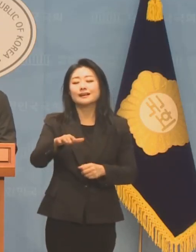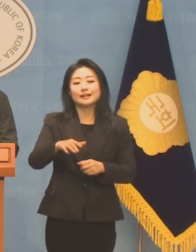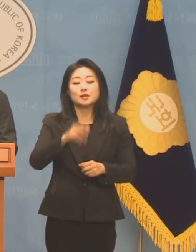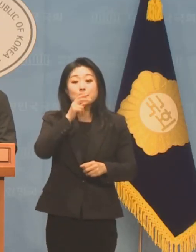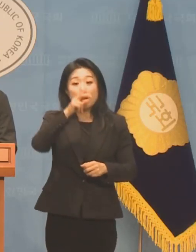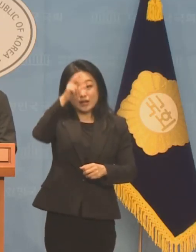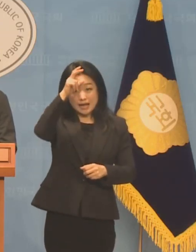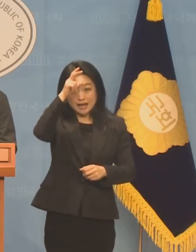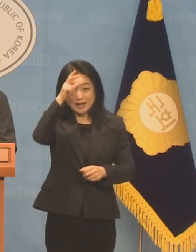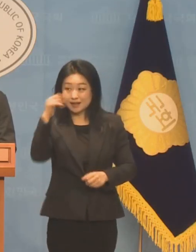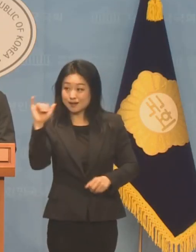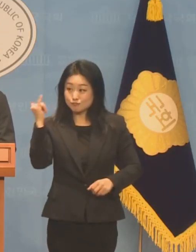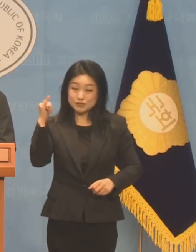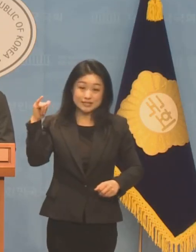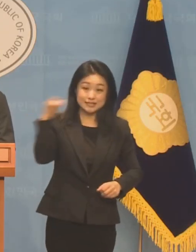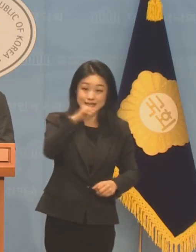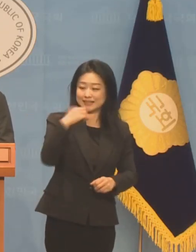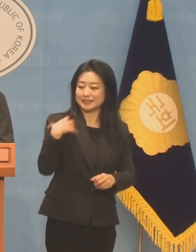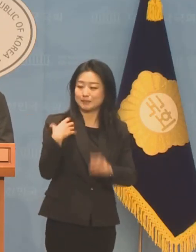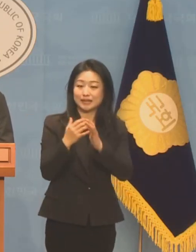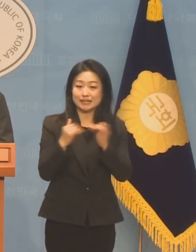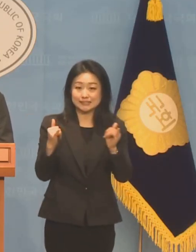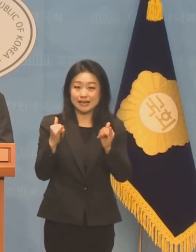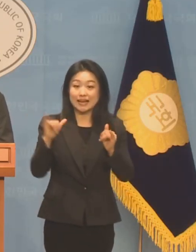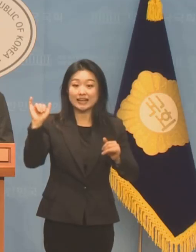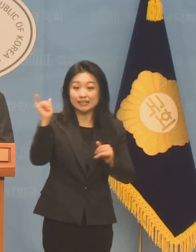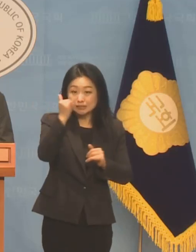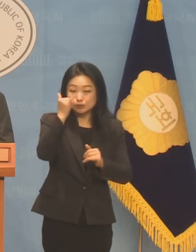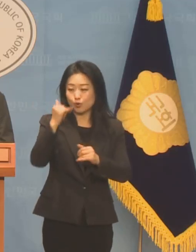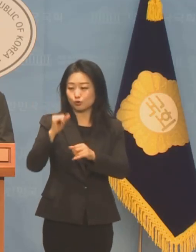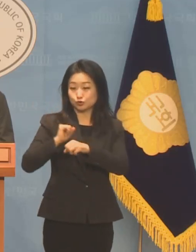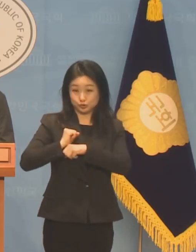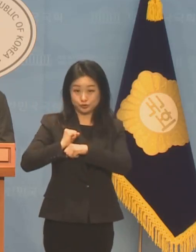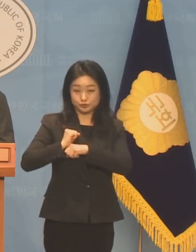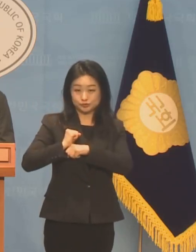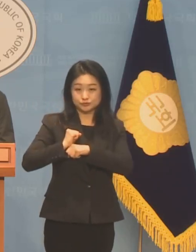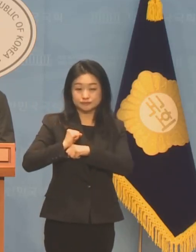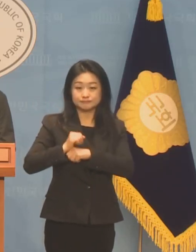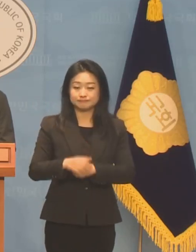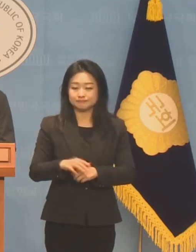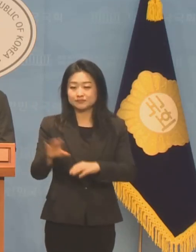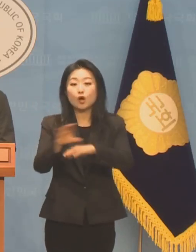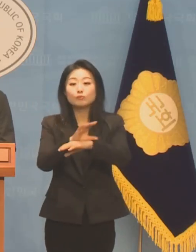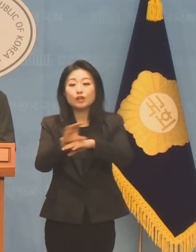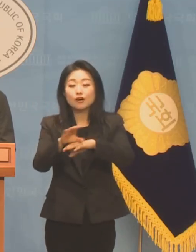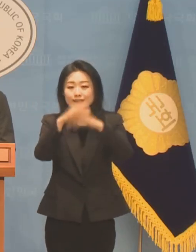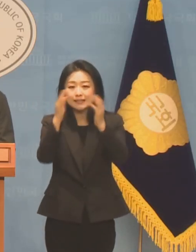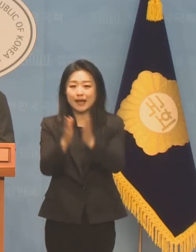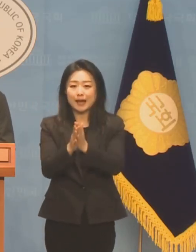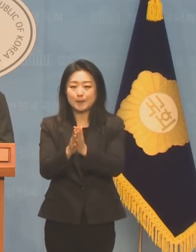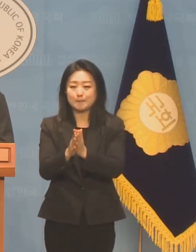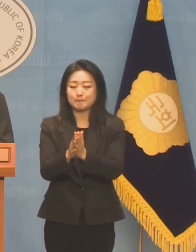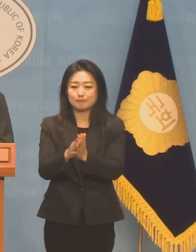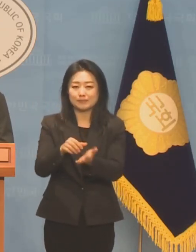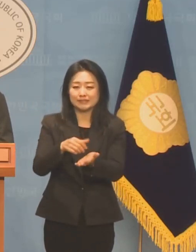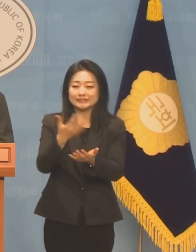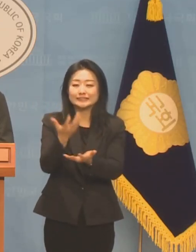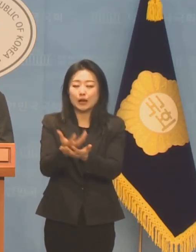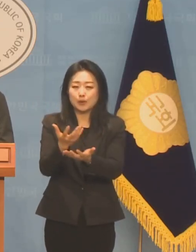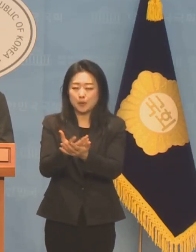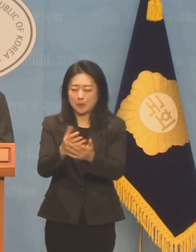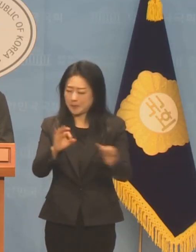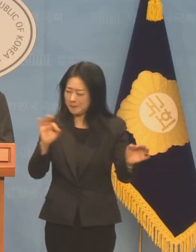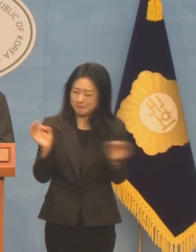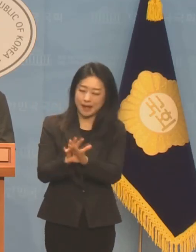평양 무인기 의혹의 담당자인 국군 드론 작전 사령부에서 모든 컴퓨터를 포맷하고